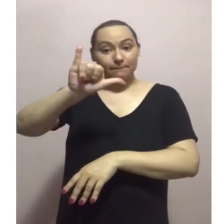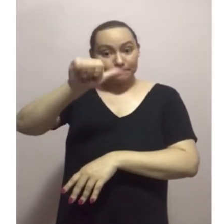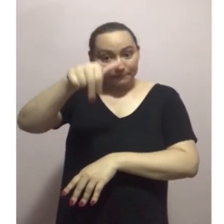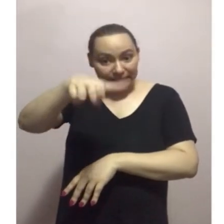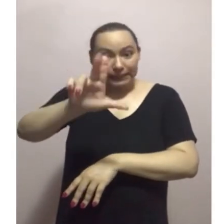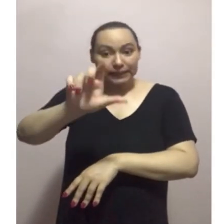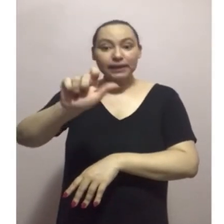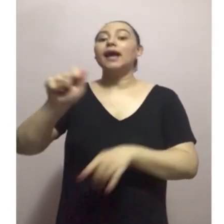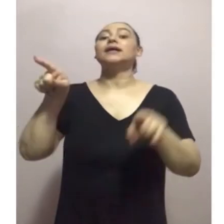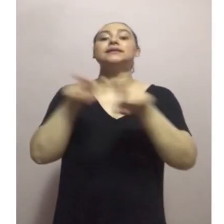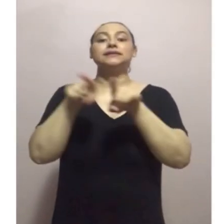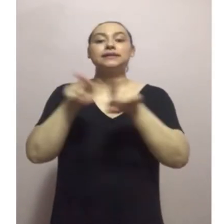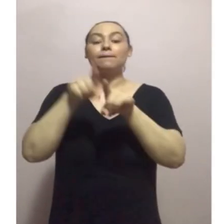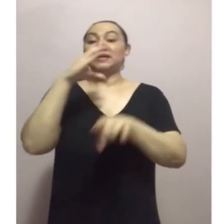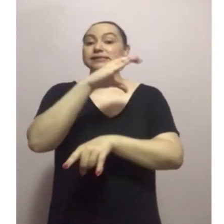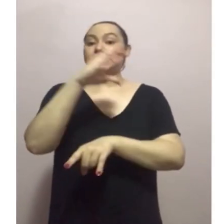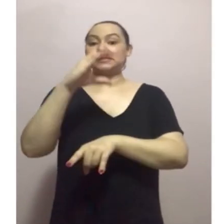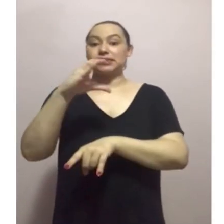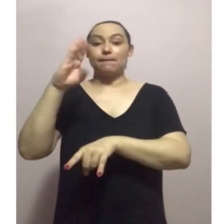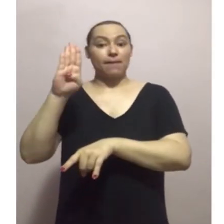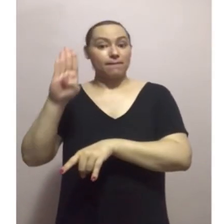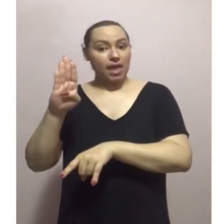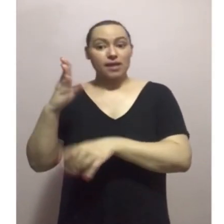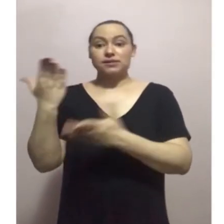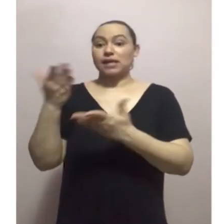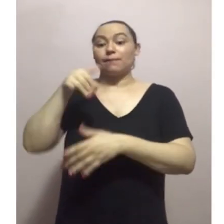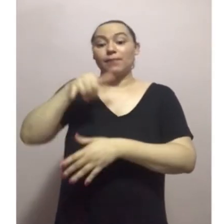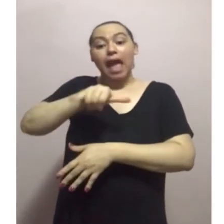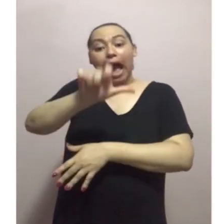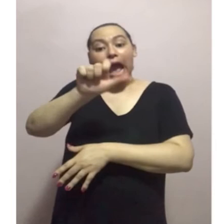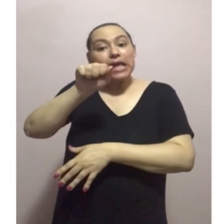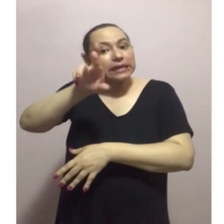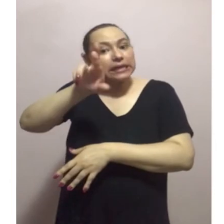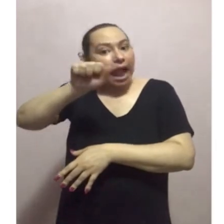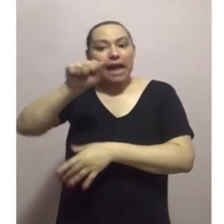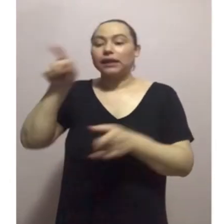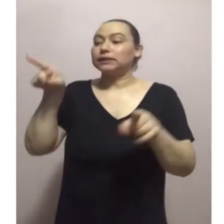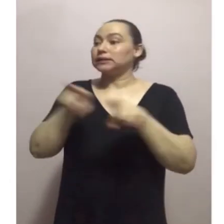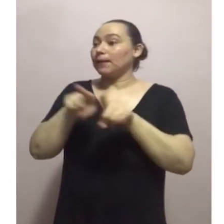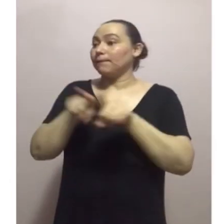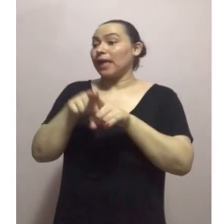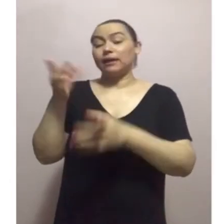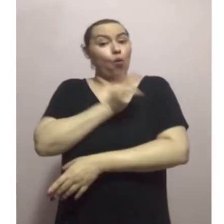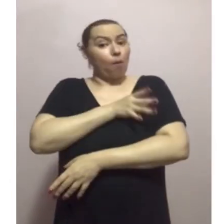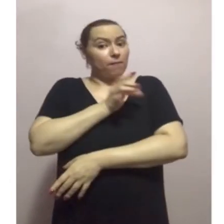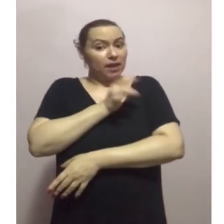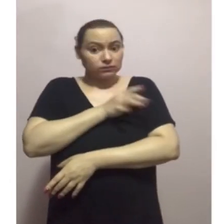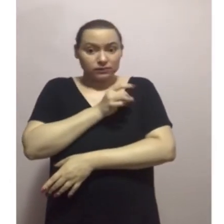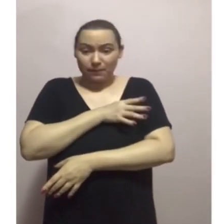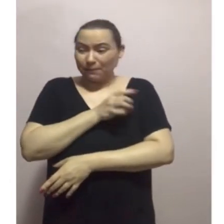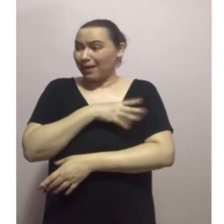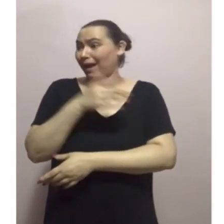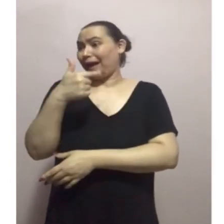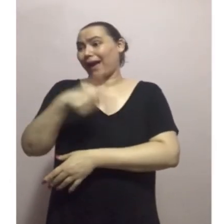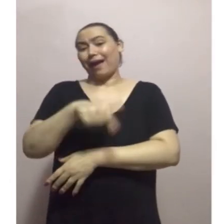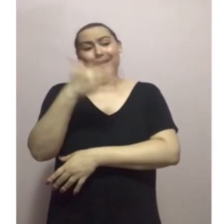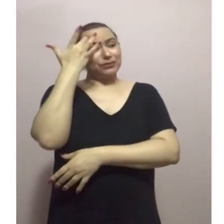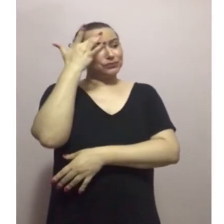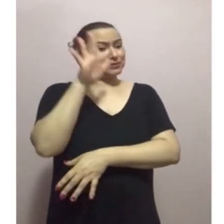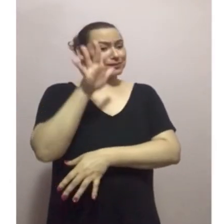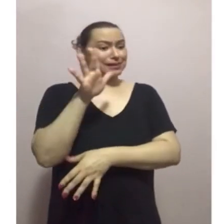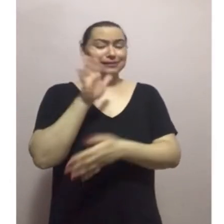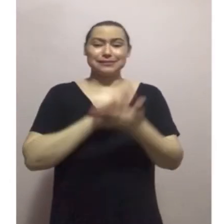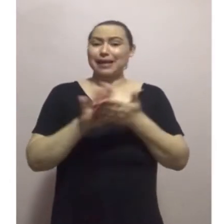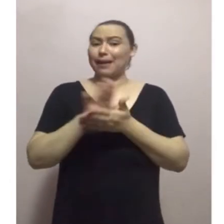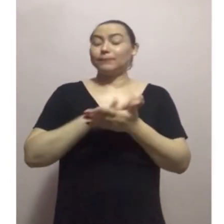para o Rio e depois para Brasília. Eu falei, Yara, a gente tem que trabalhar. Ela tô dentro também, ela com medo também. Falei, ai, Tati, eu não